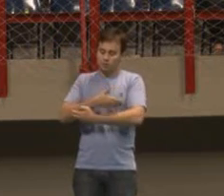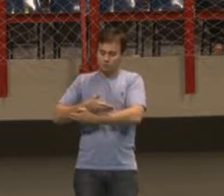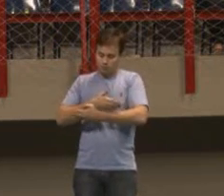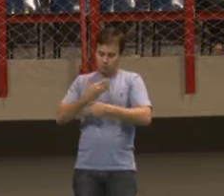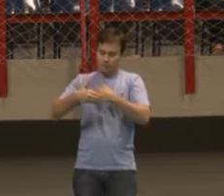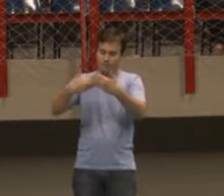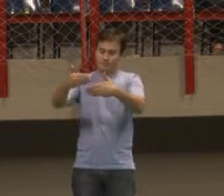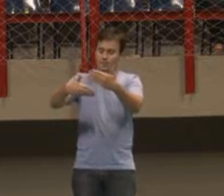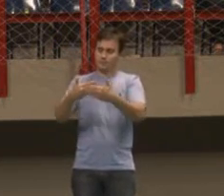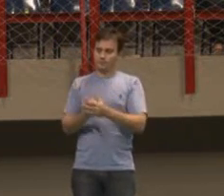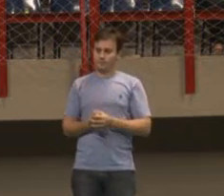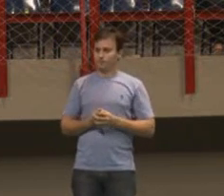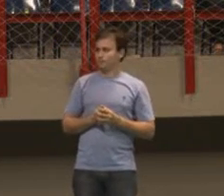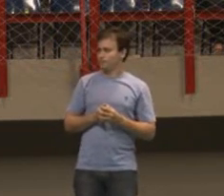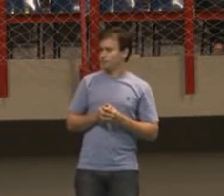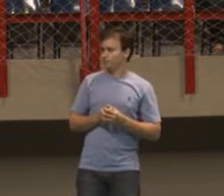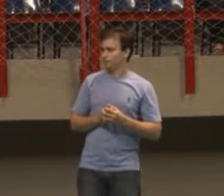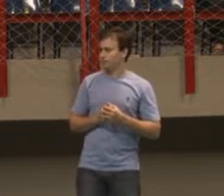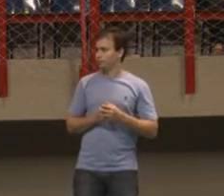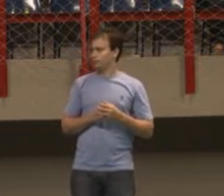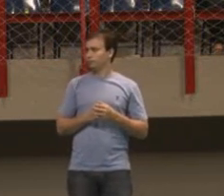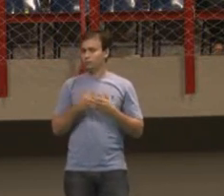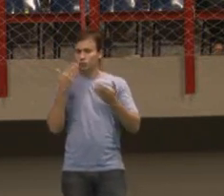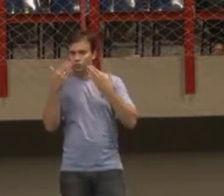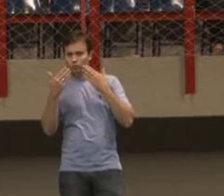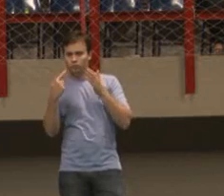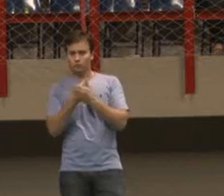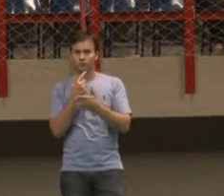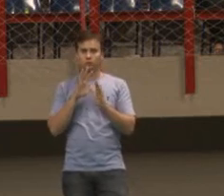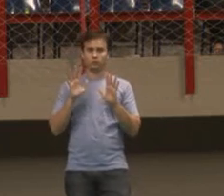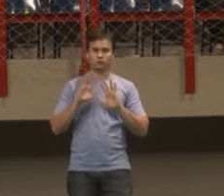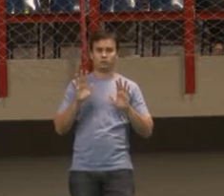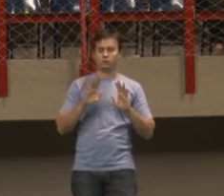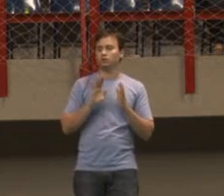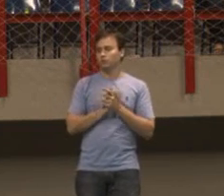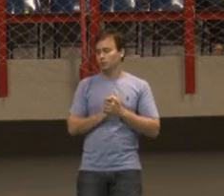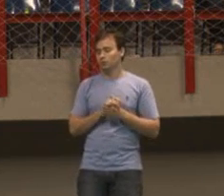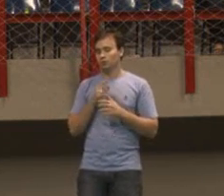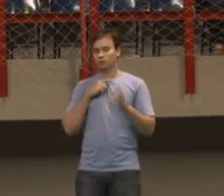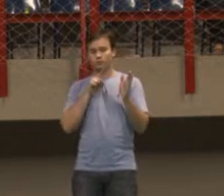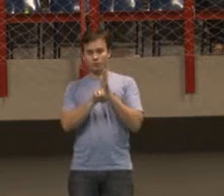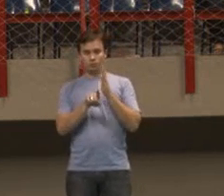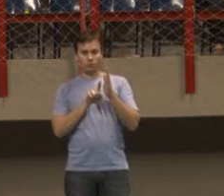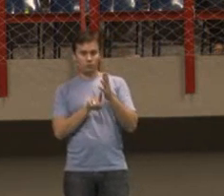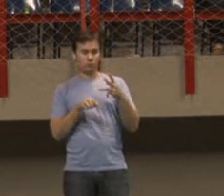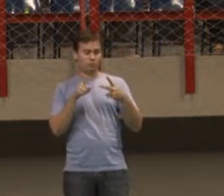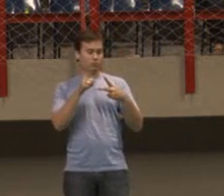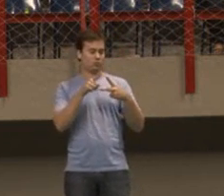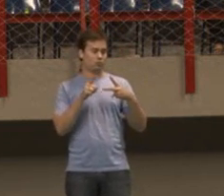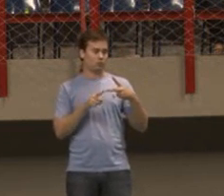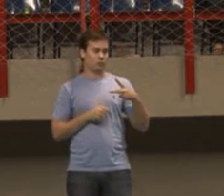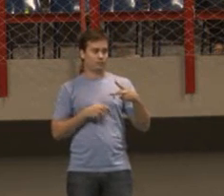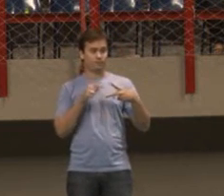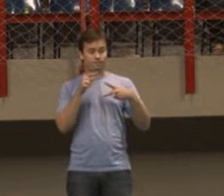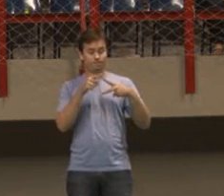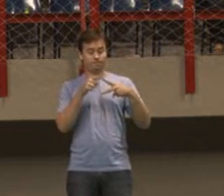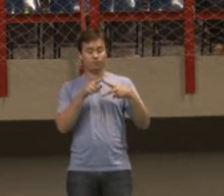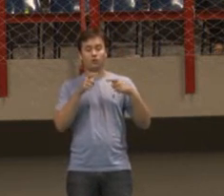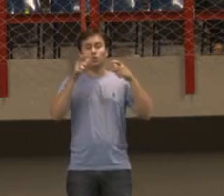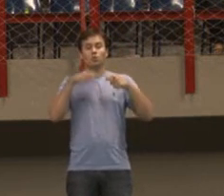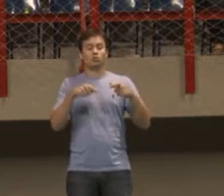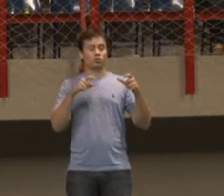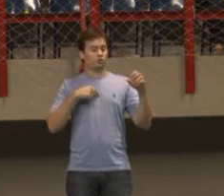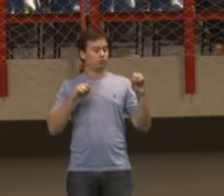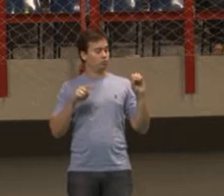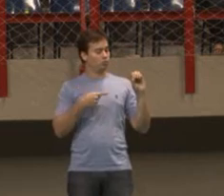Tranquilo? Alguma dúvida? 2 perguntinhas. A primeira: onde ocorre a